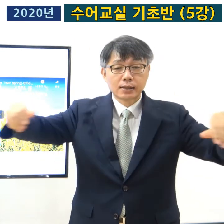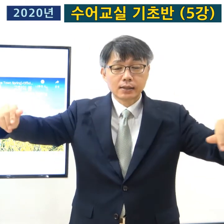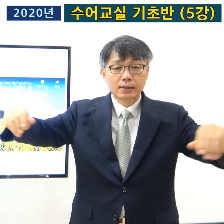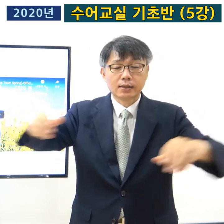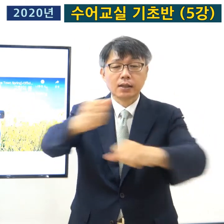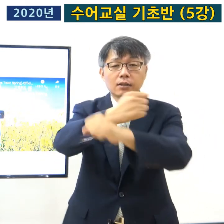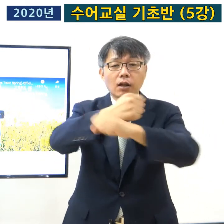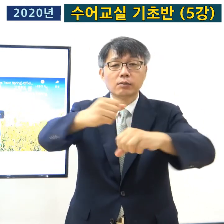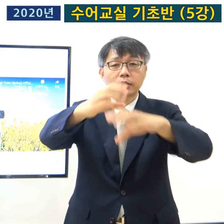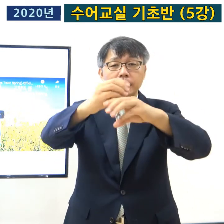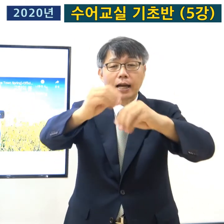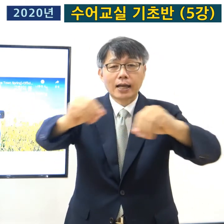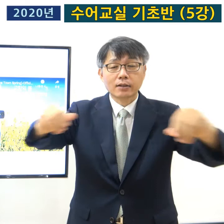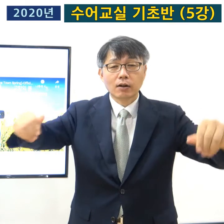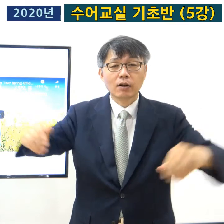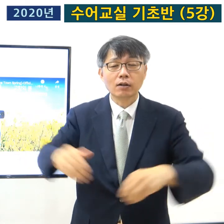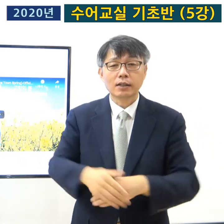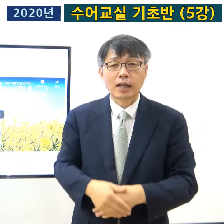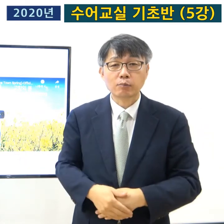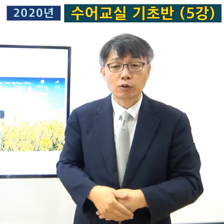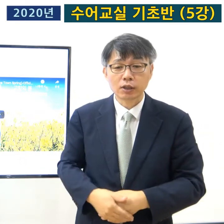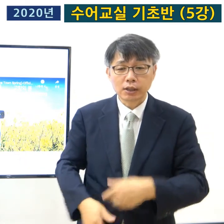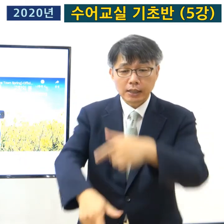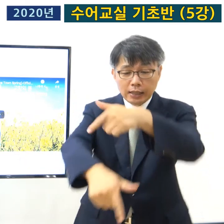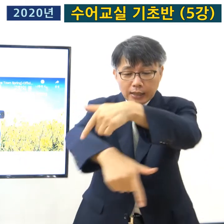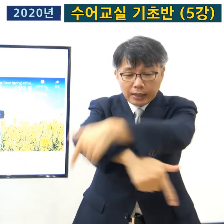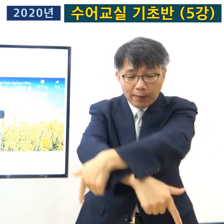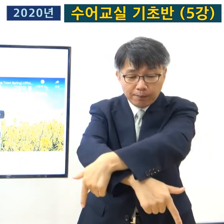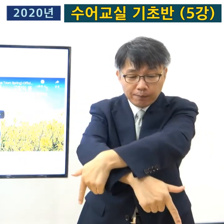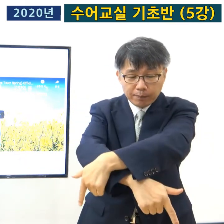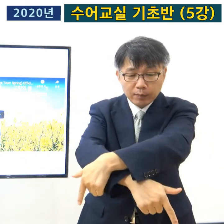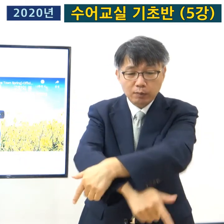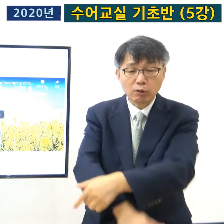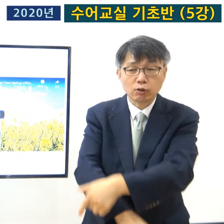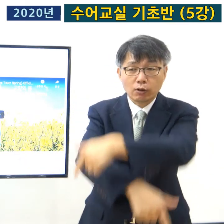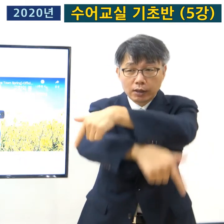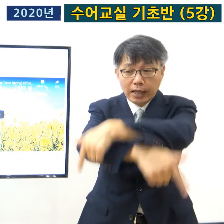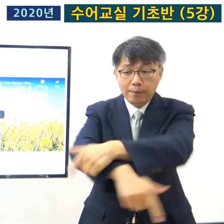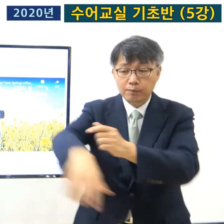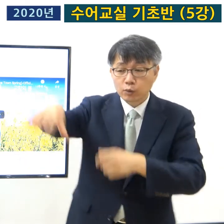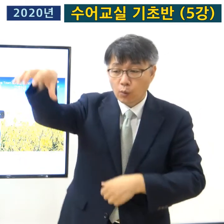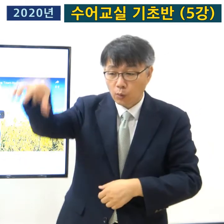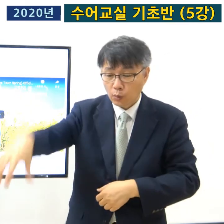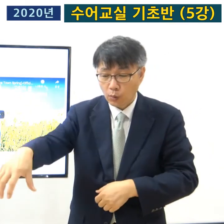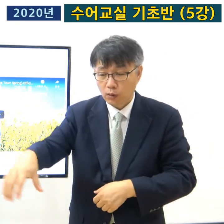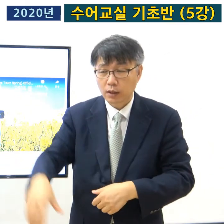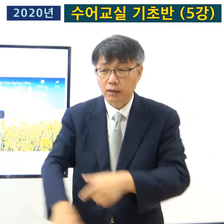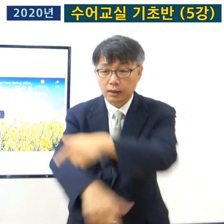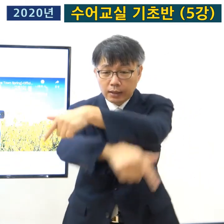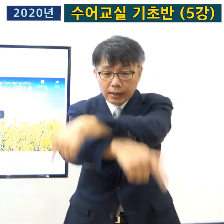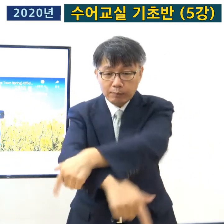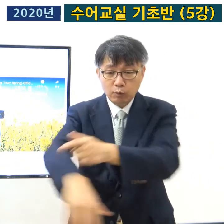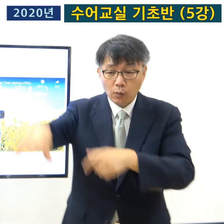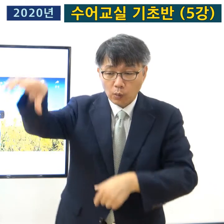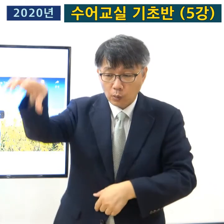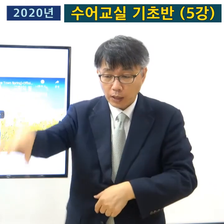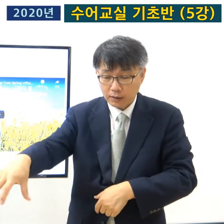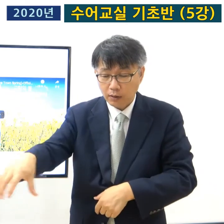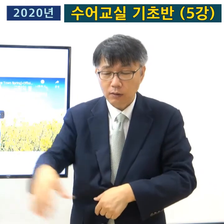파란들 넓은 땅에서 남쪽은 배웠죠? 남쪽 남쪽에서